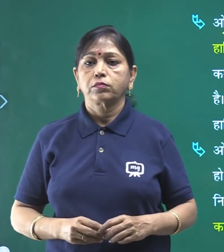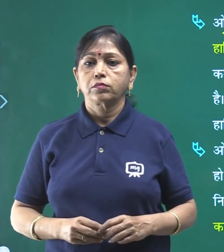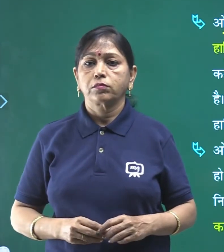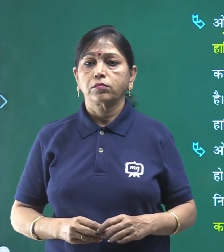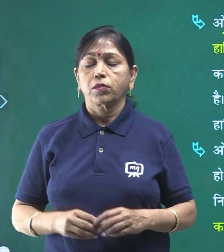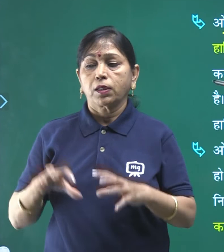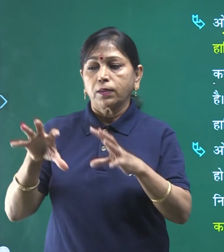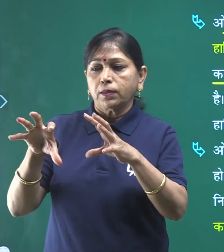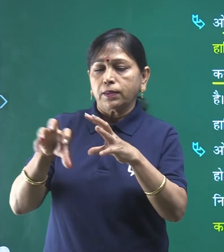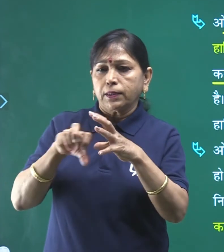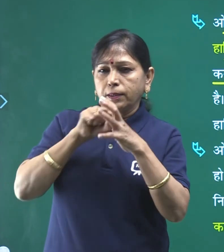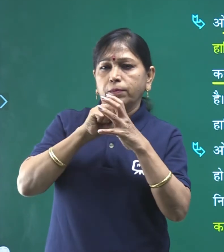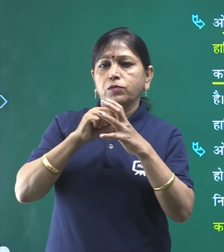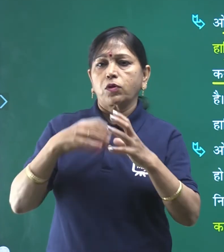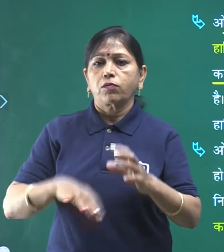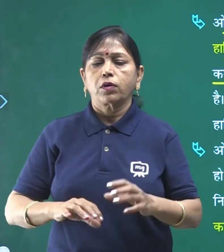को अवशोषित कार